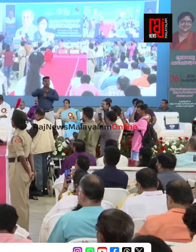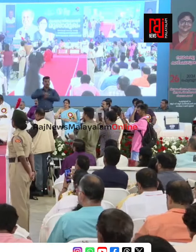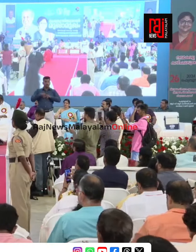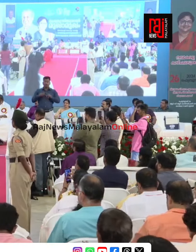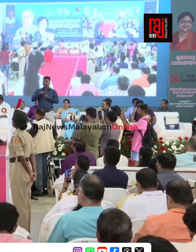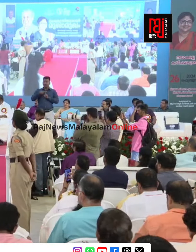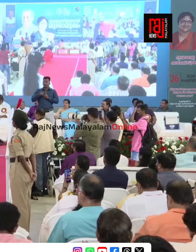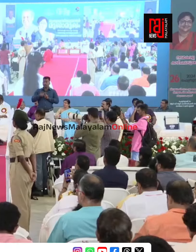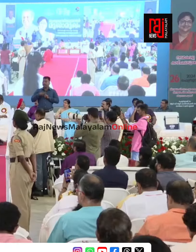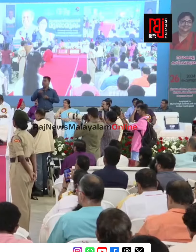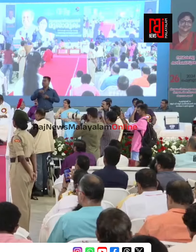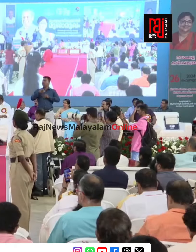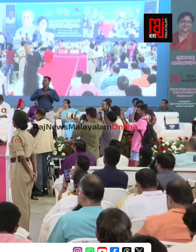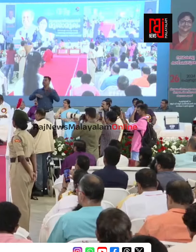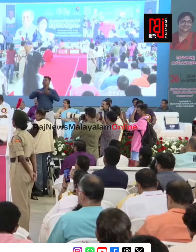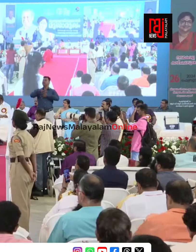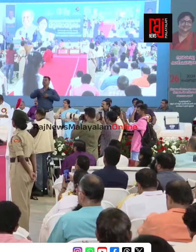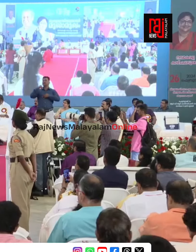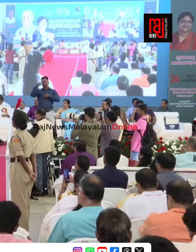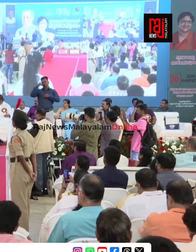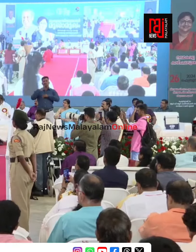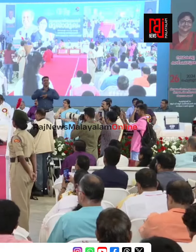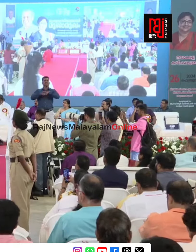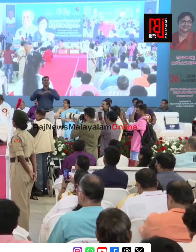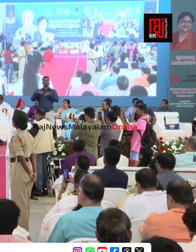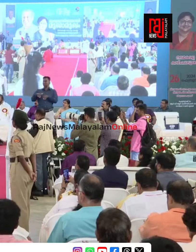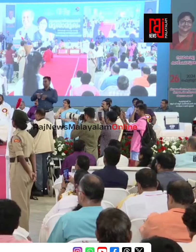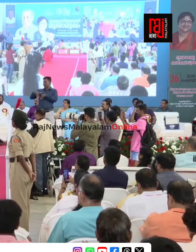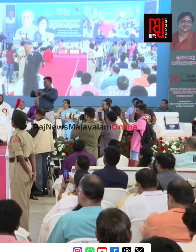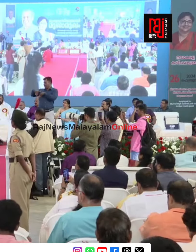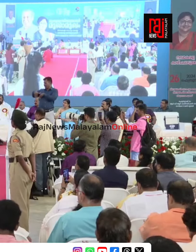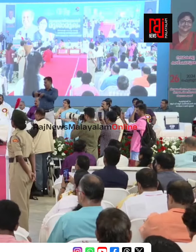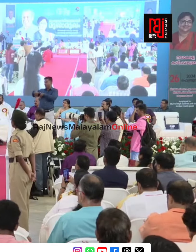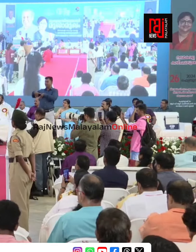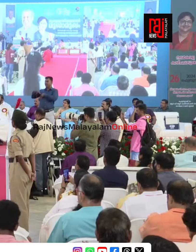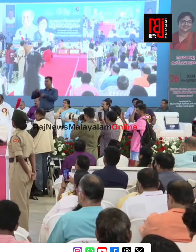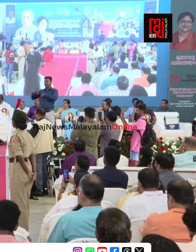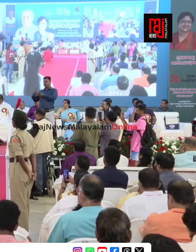അല്ലെങ്കിൽ സമൂഹത്തിന്റെ മുഖ്യധാരയിലേക്ക് കൊണ്ടുവരിക, ഇത്